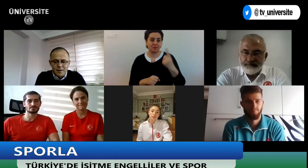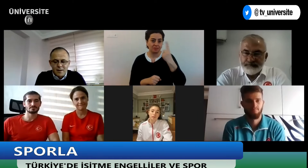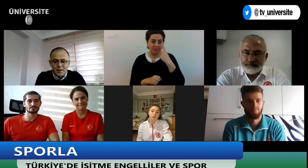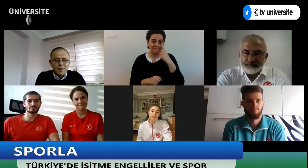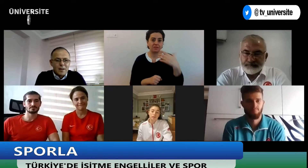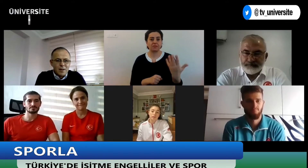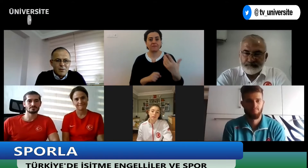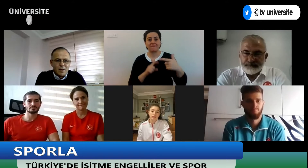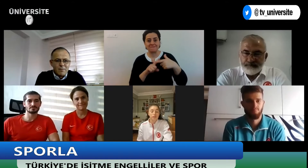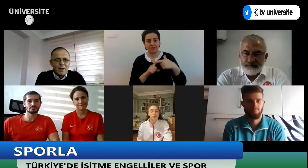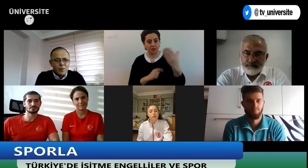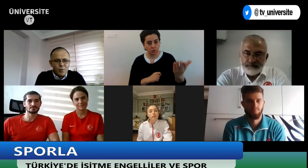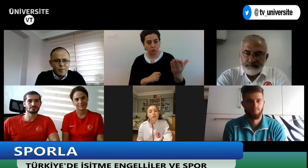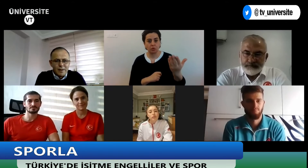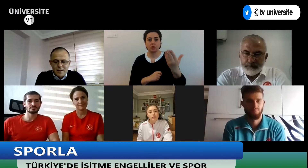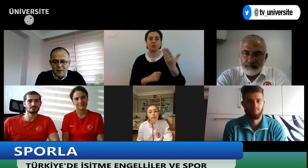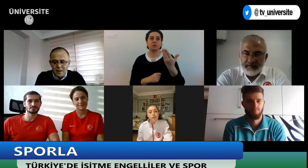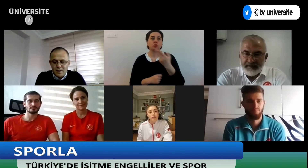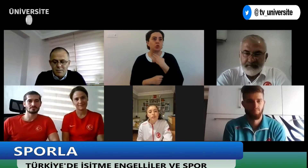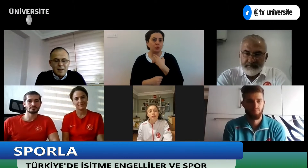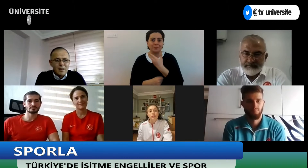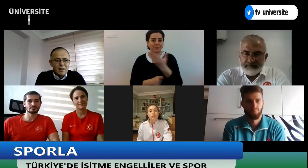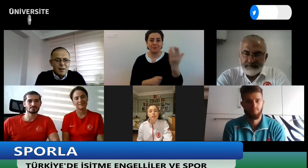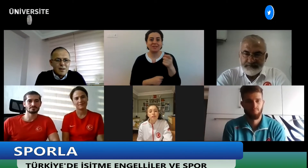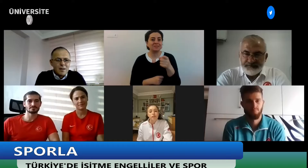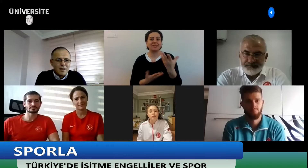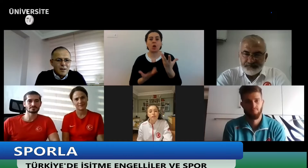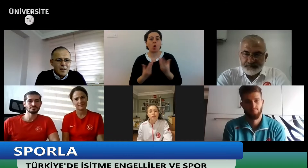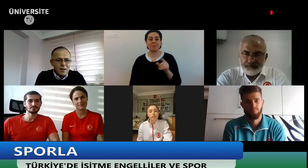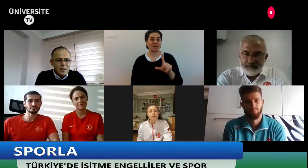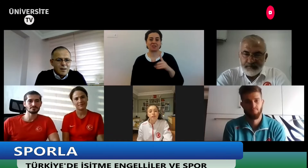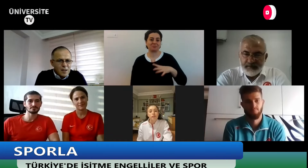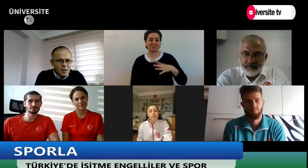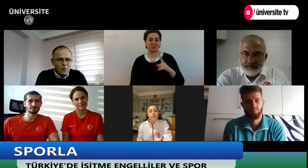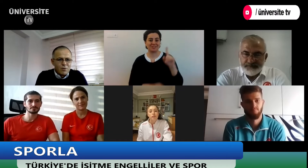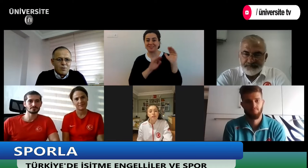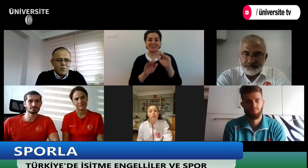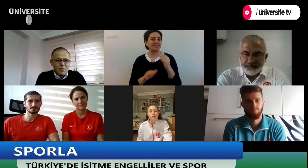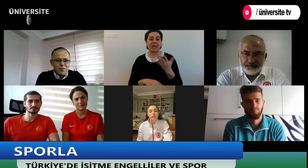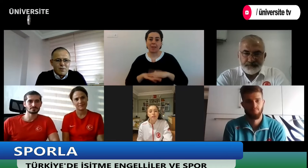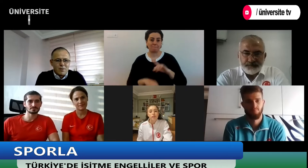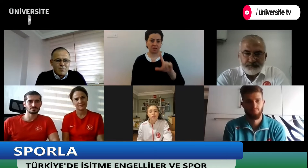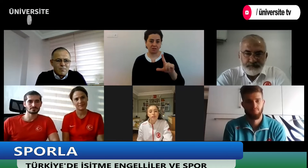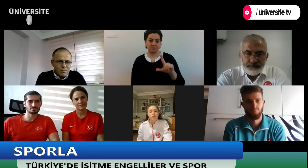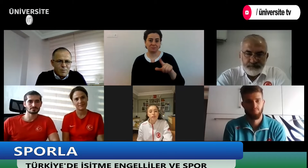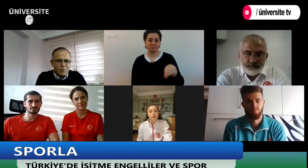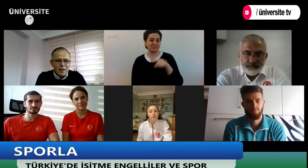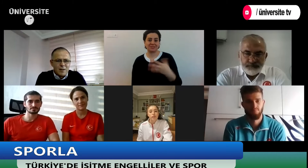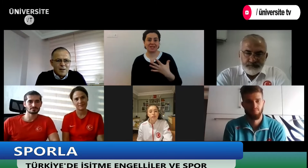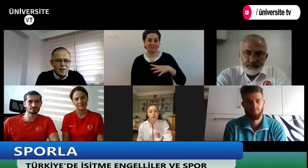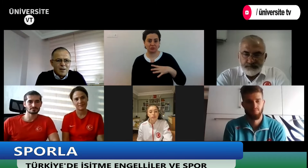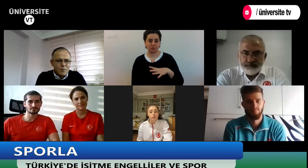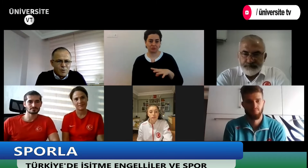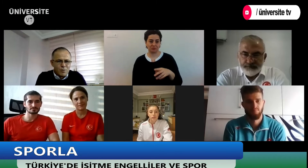devletten, federasyondan veya kulüplerinizden beklentileriniz nedir? Ne istiyorsunuz